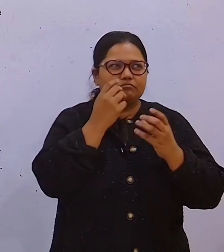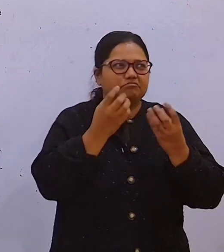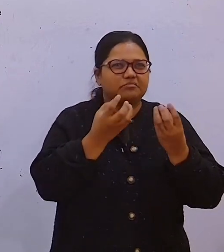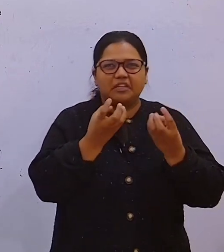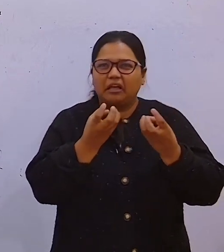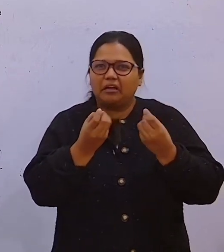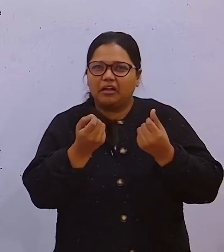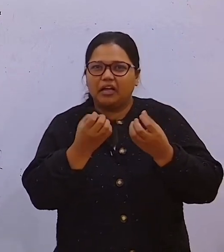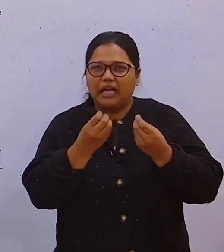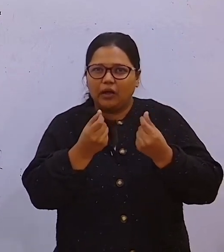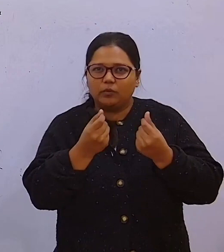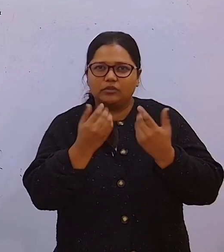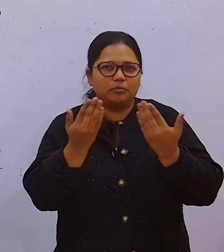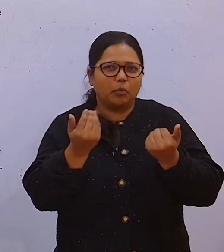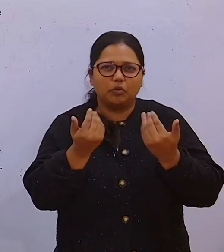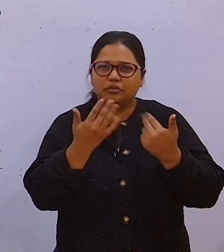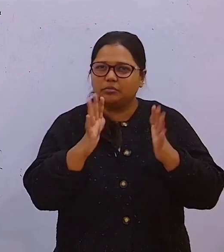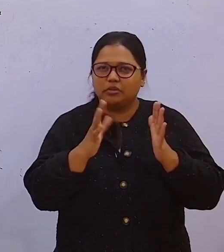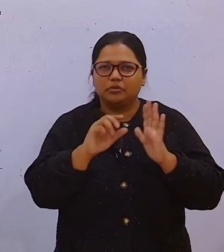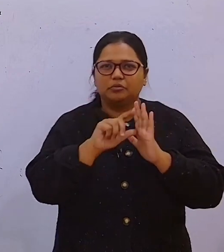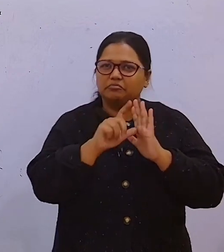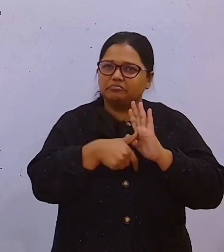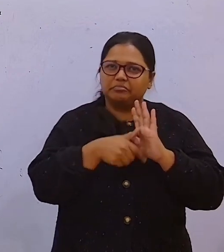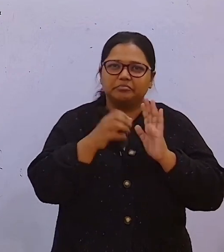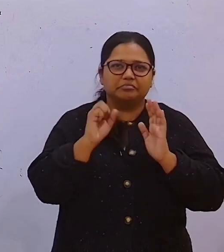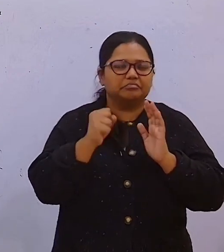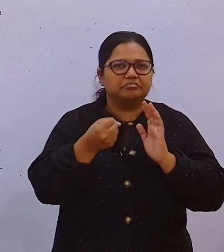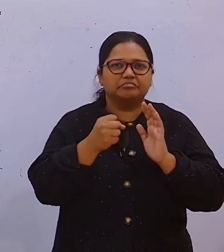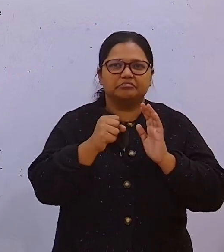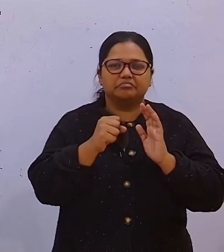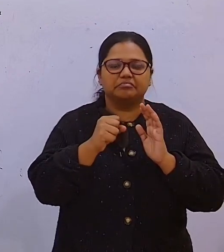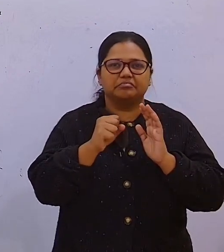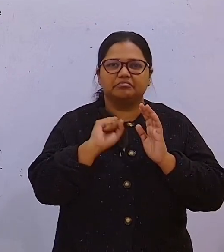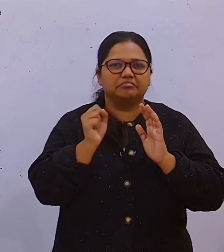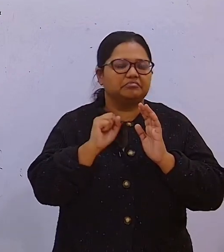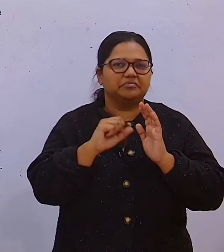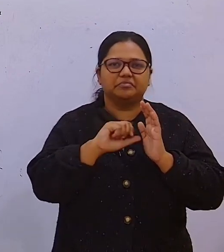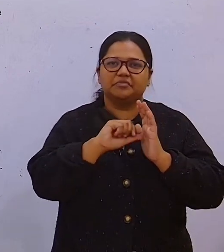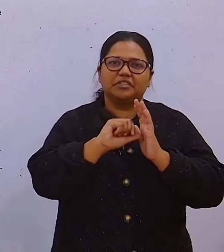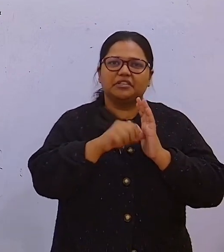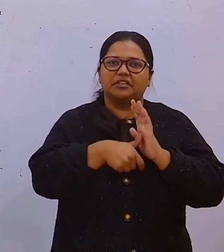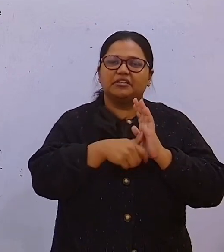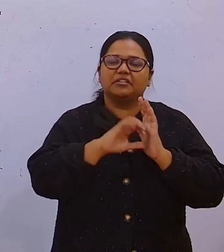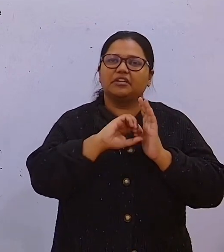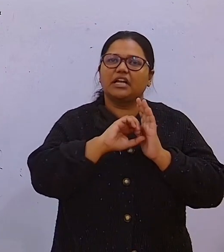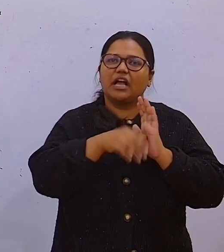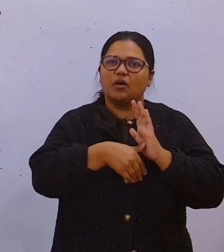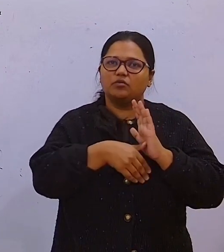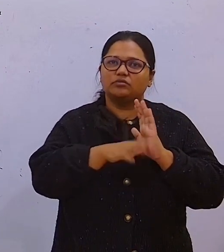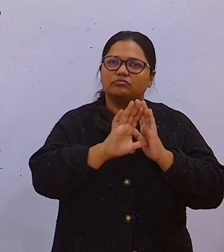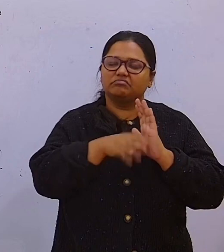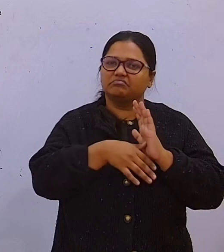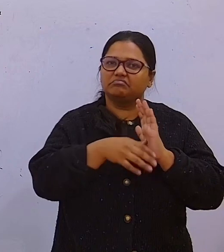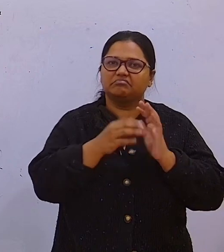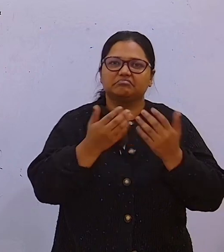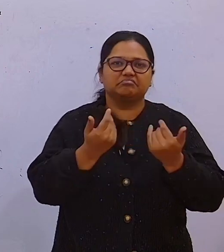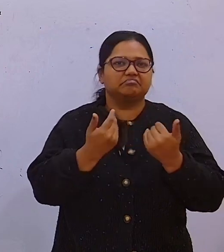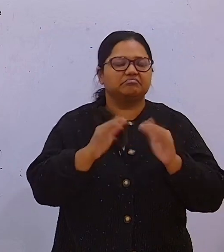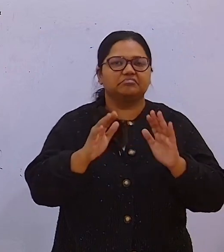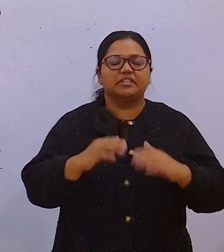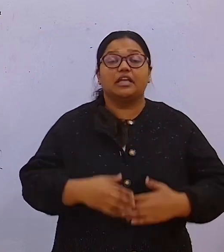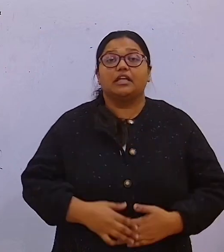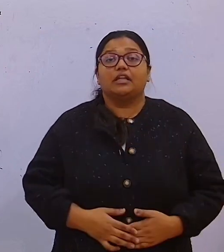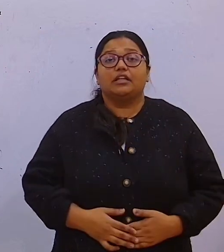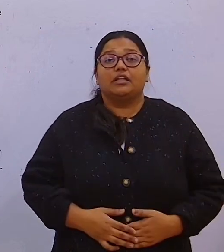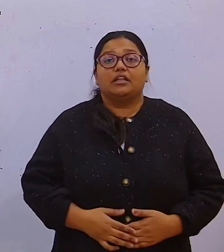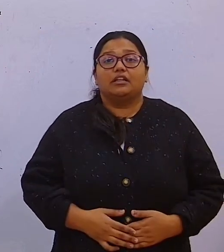गिनती कराना हो, ठीक है, तो उस अनकाउंटेबल नाउन में क्या बोल रही हूँ, गिनती कराना हो,